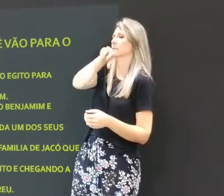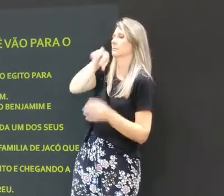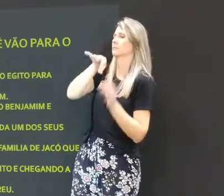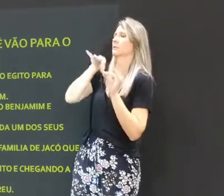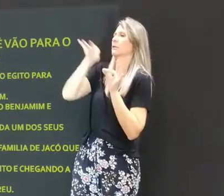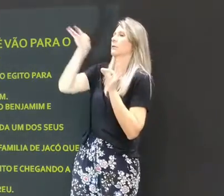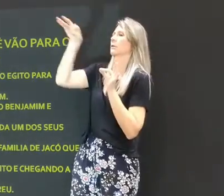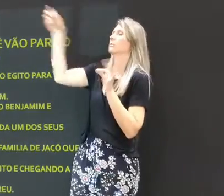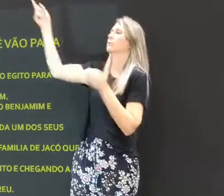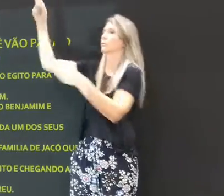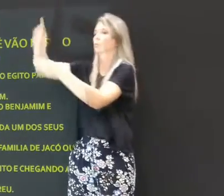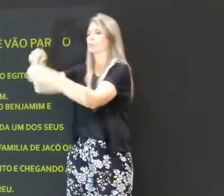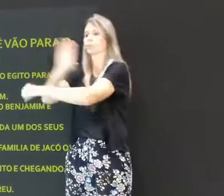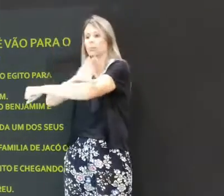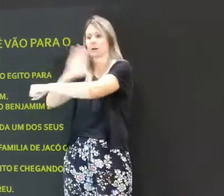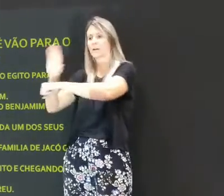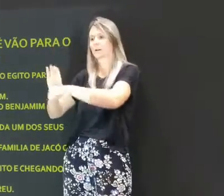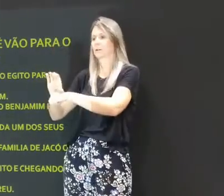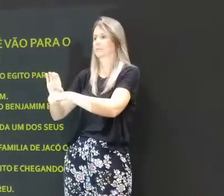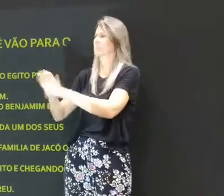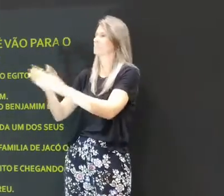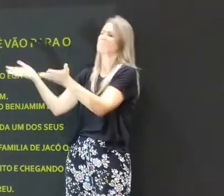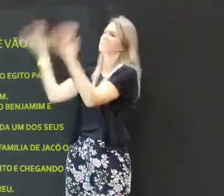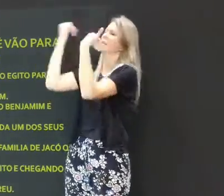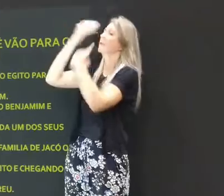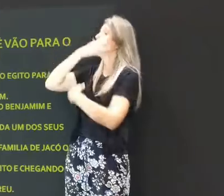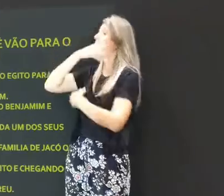para Canaã, uma distância muito longa. Vamos, pai